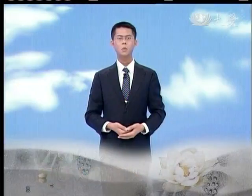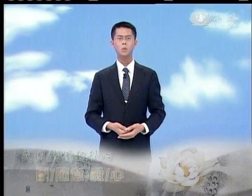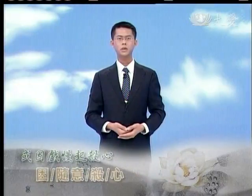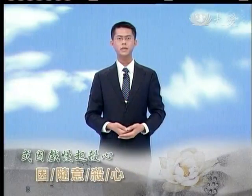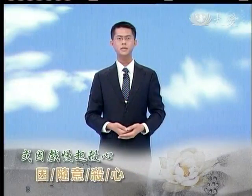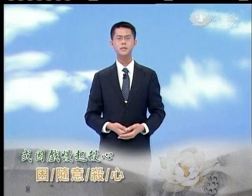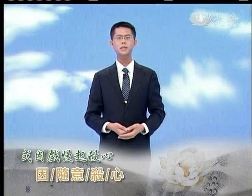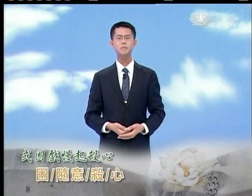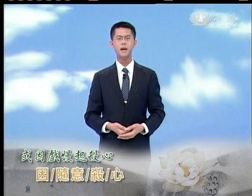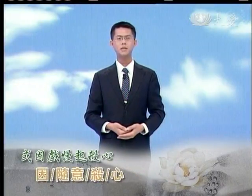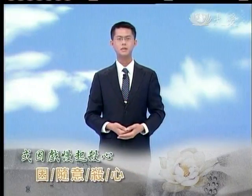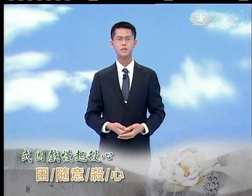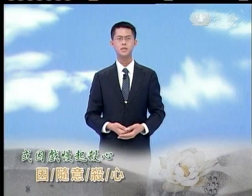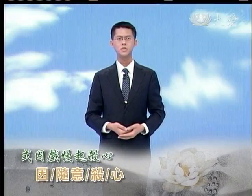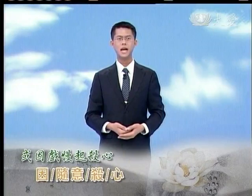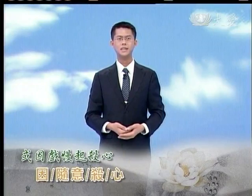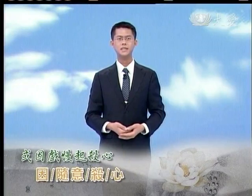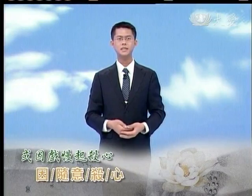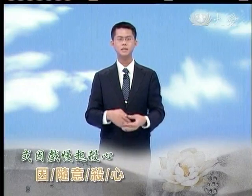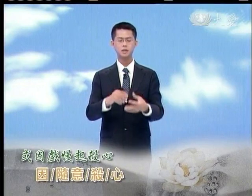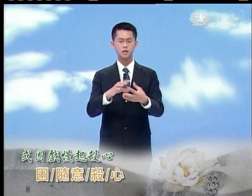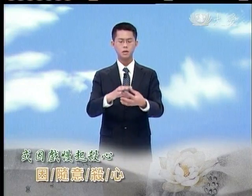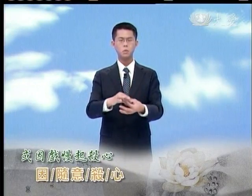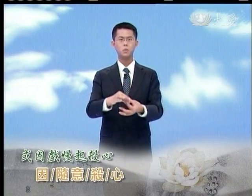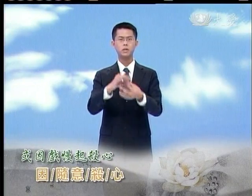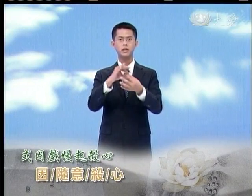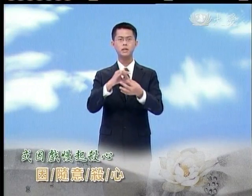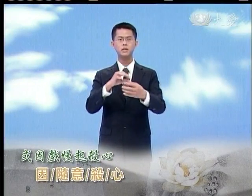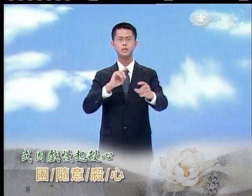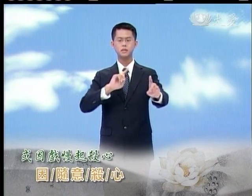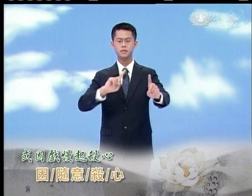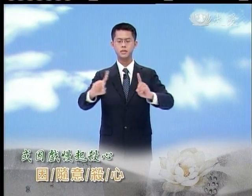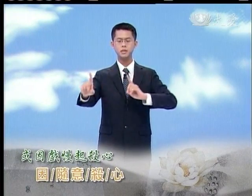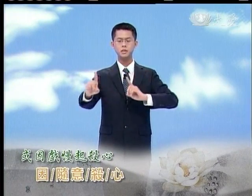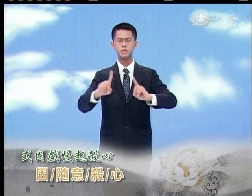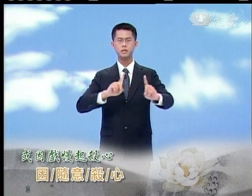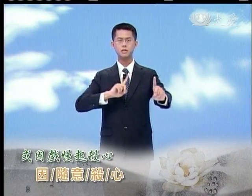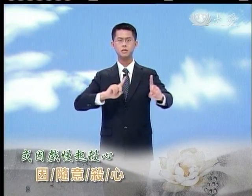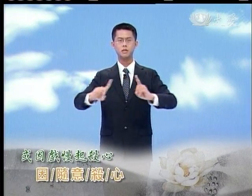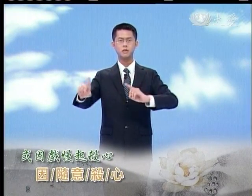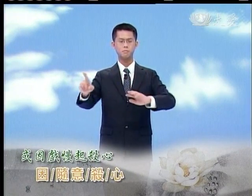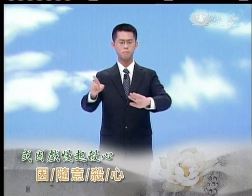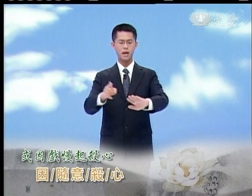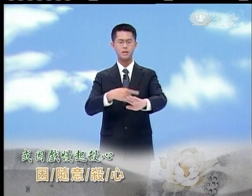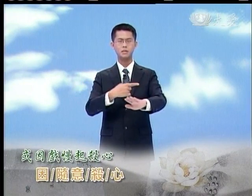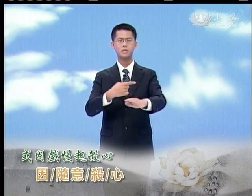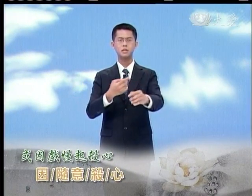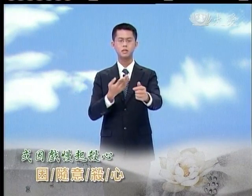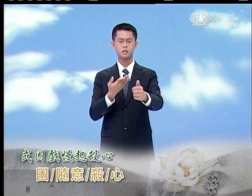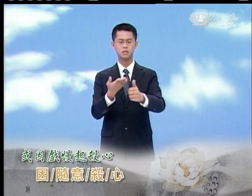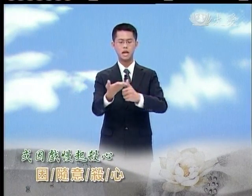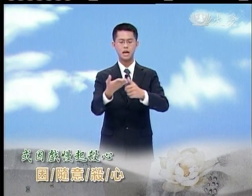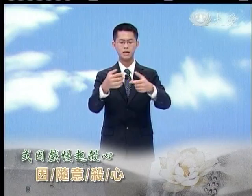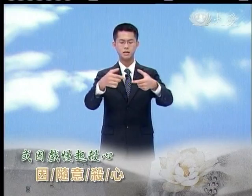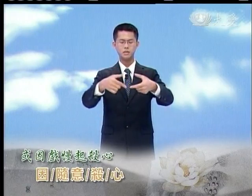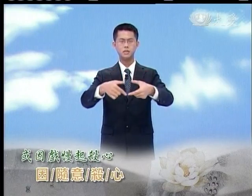祸因细慢起杀心，祸因细慢起杀